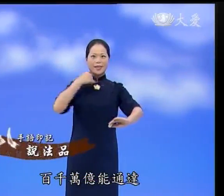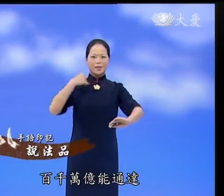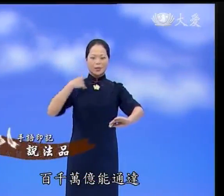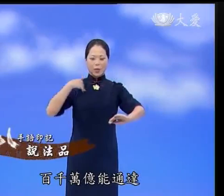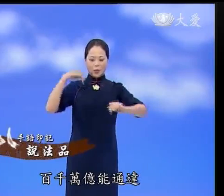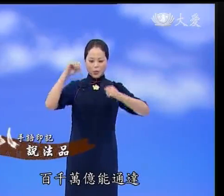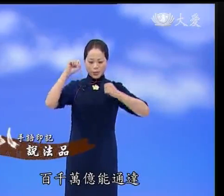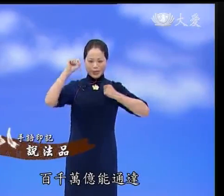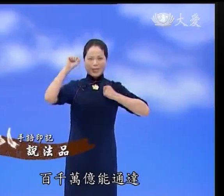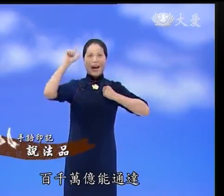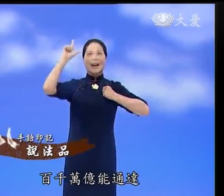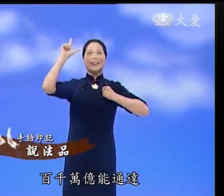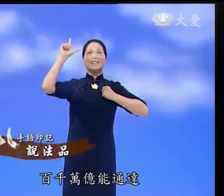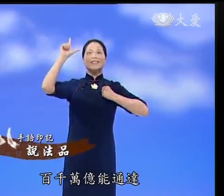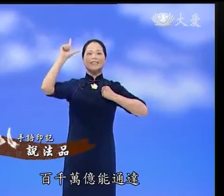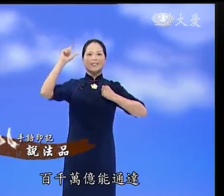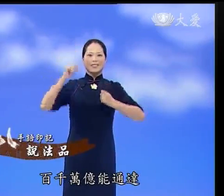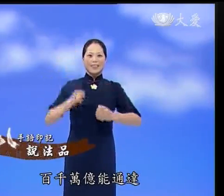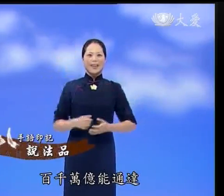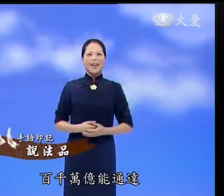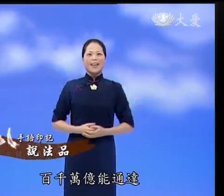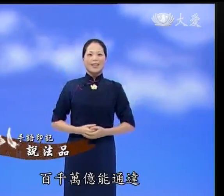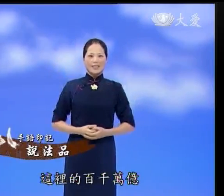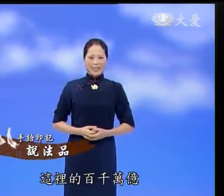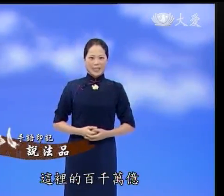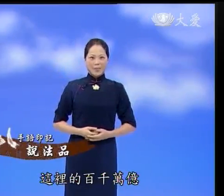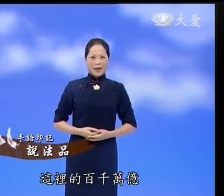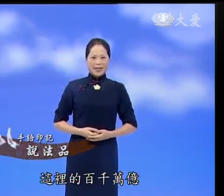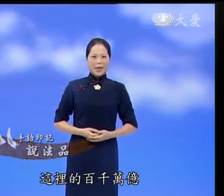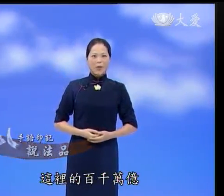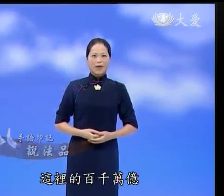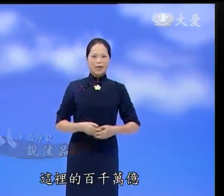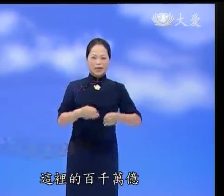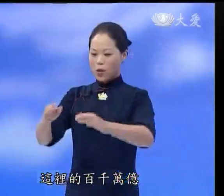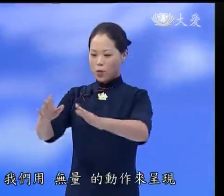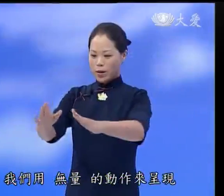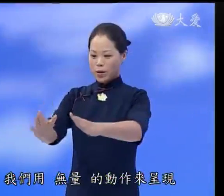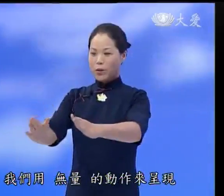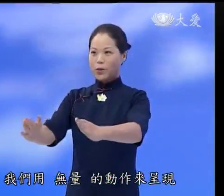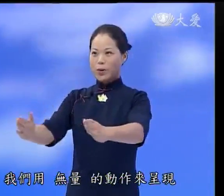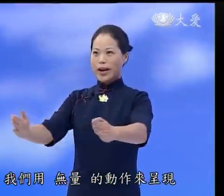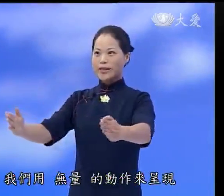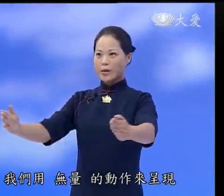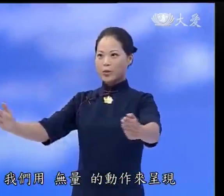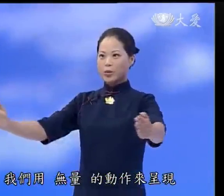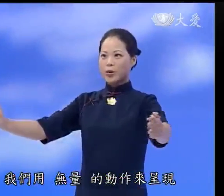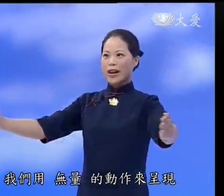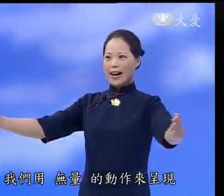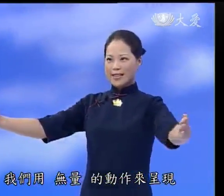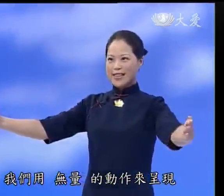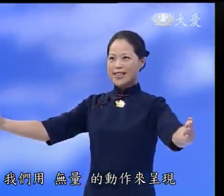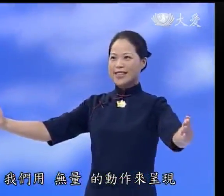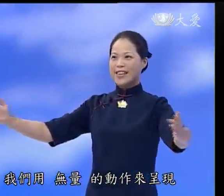能通达，这里的百千万亿，我们用无量的动作来呈